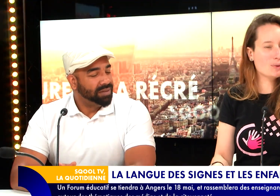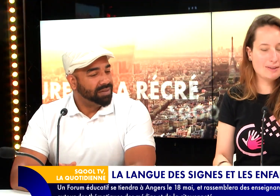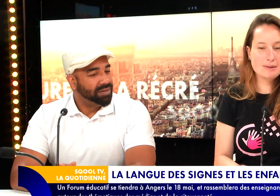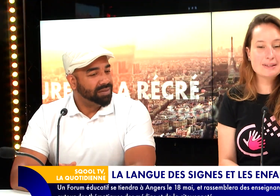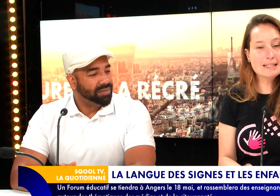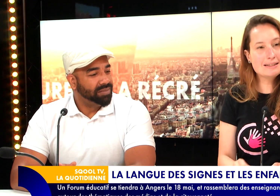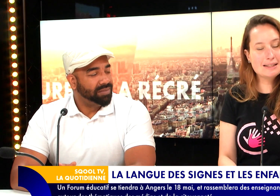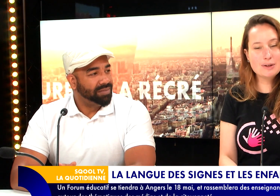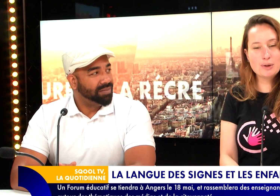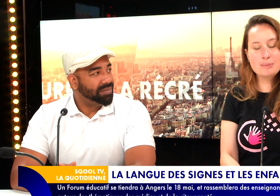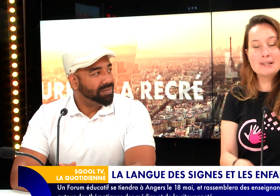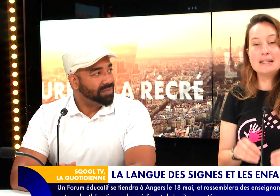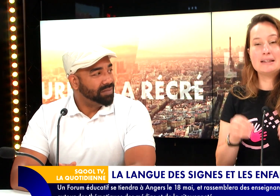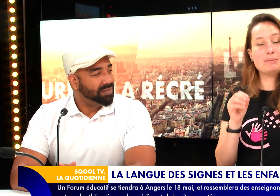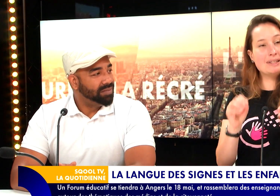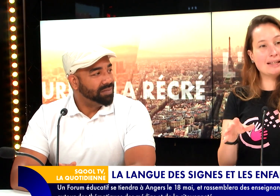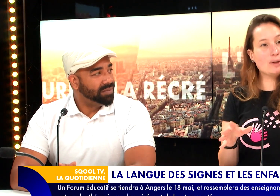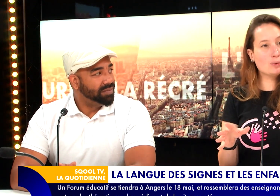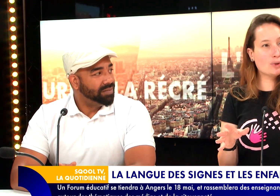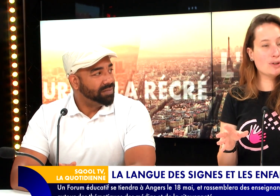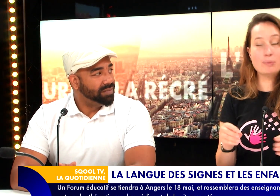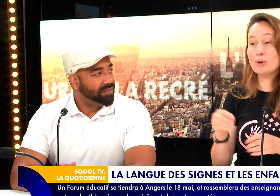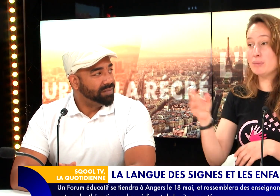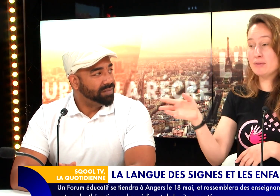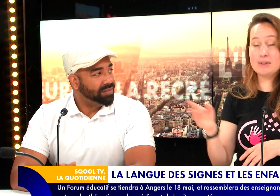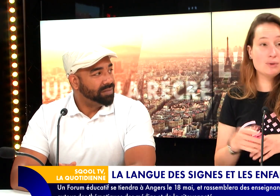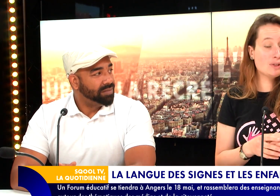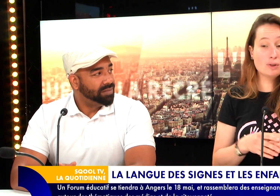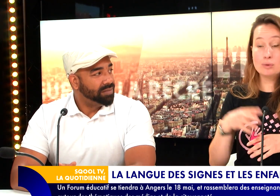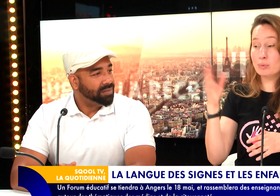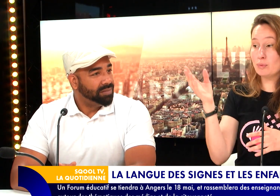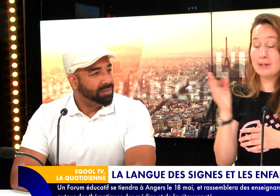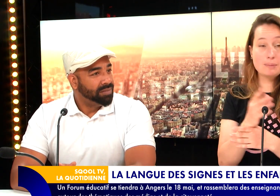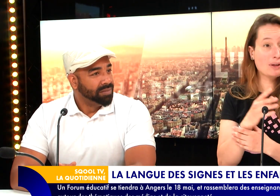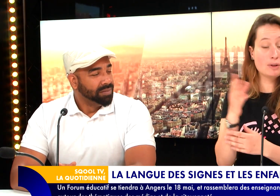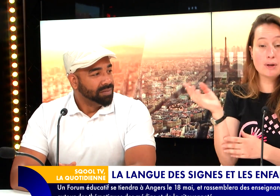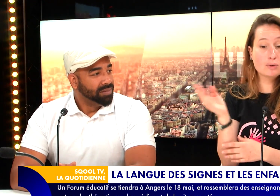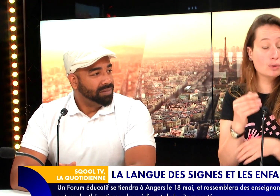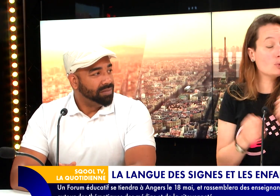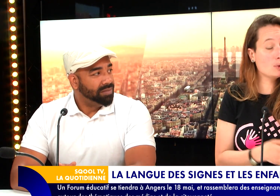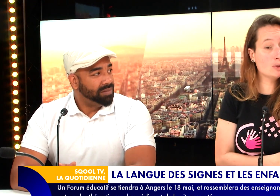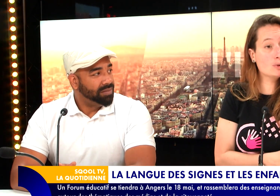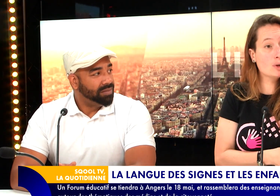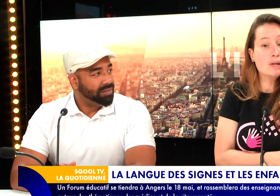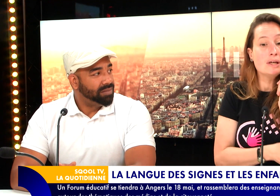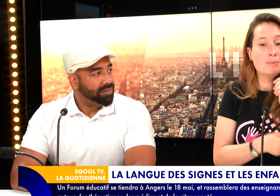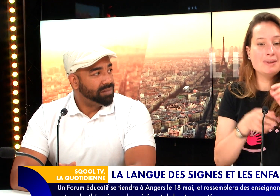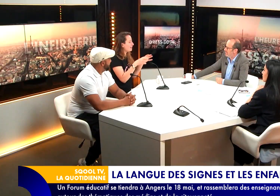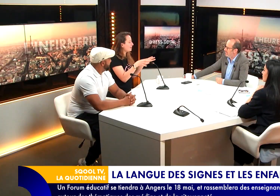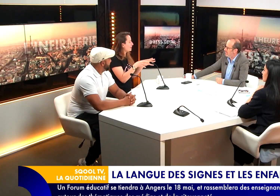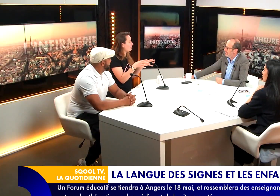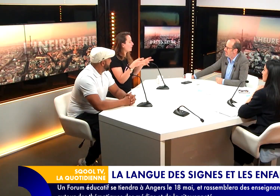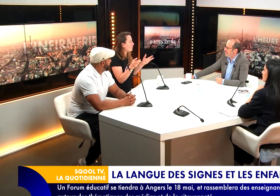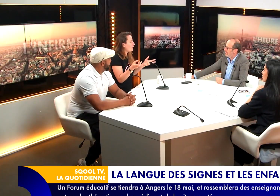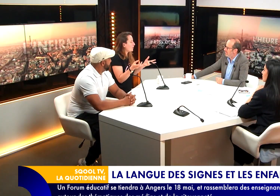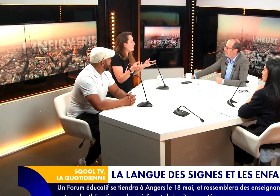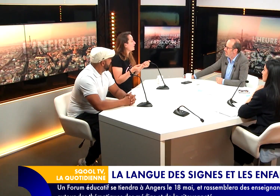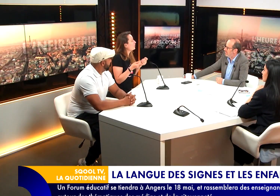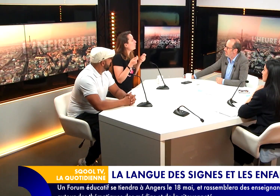chouette. Ouais. Ça, c'est des petites clés qu'on donne, un peu comme les vidéos TikTok. On peut voir des personnes malentendantes, tous les nôtres. Mais ça, c'est vraiment quelque chose qui